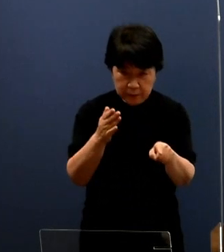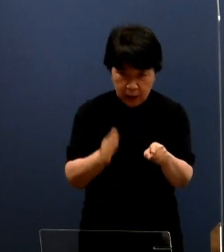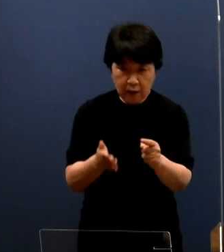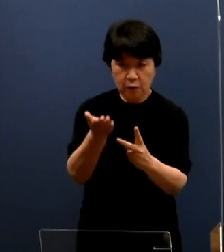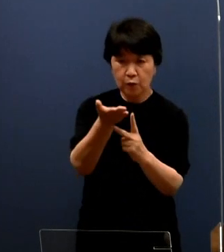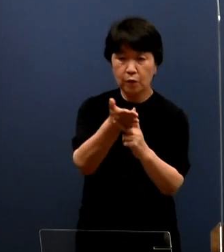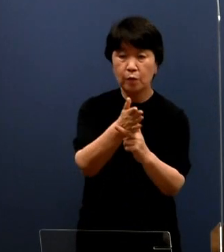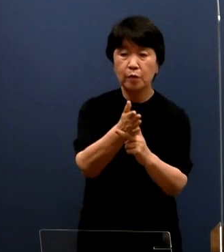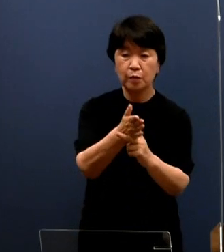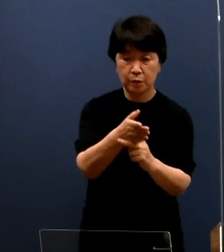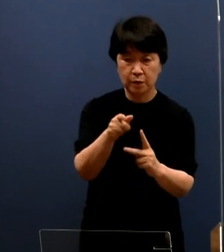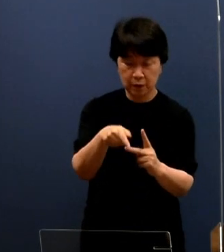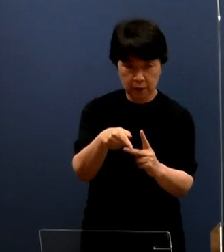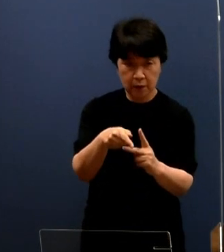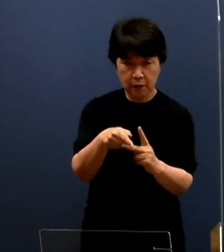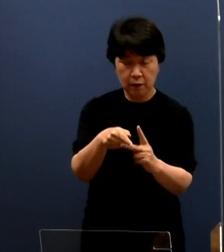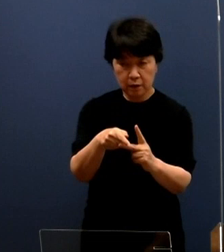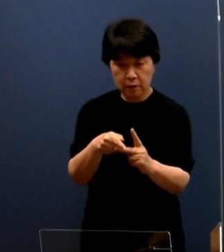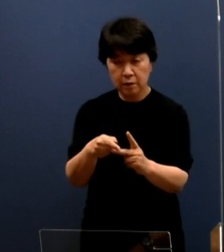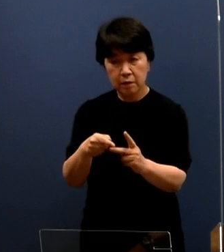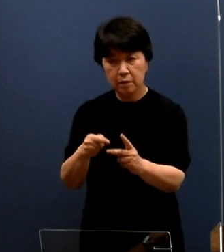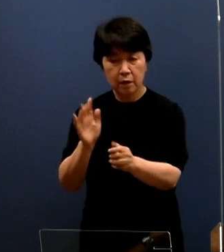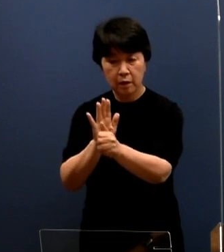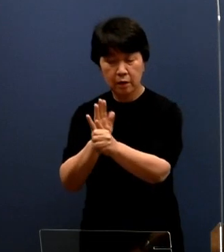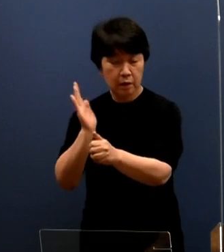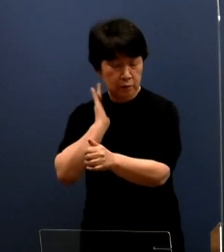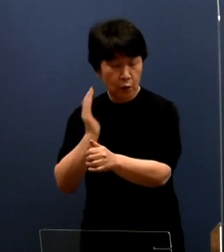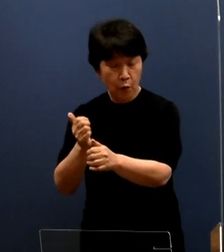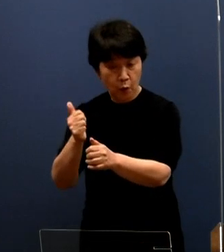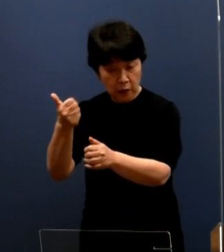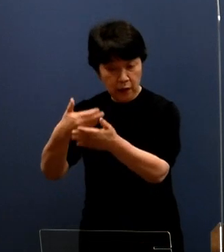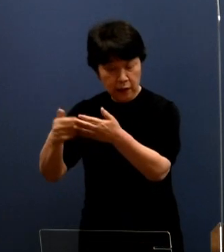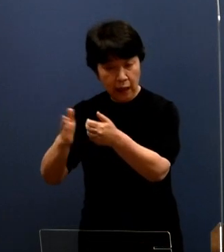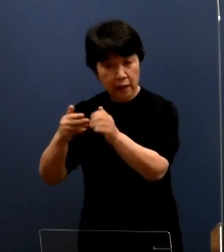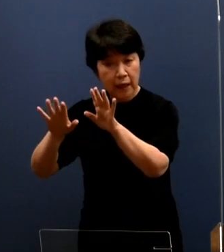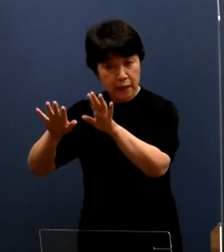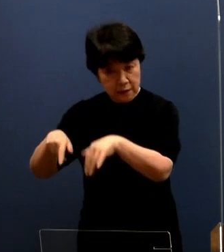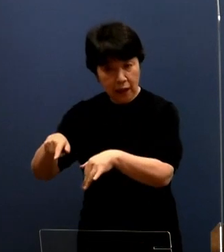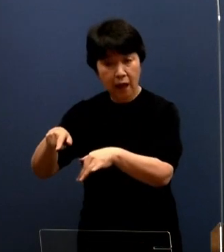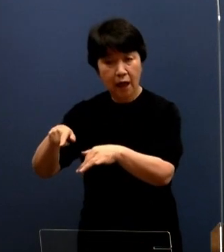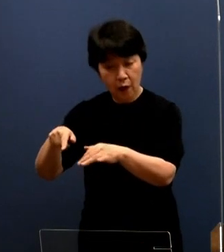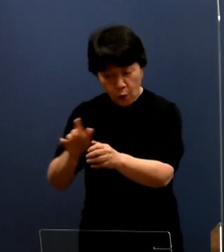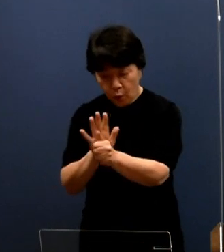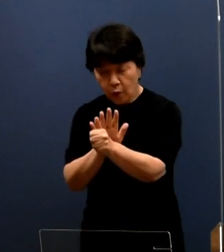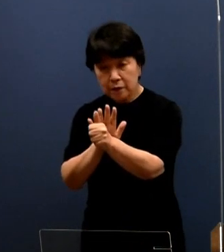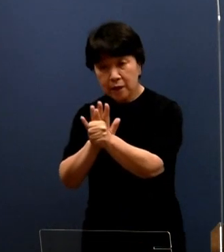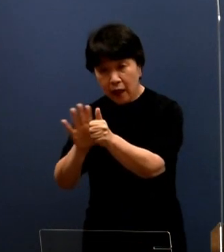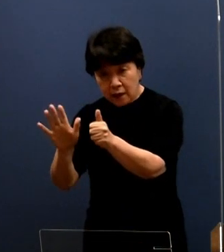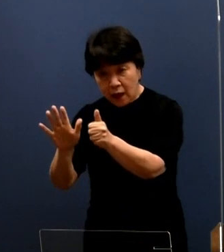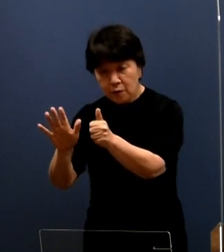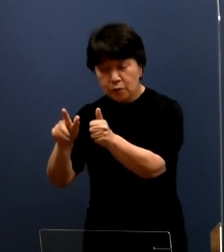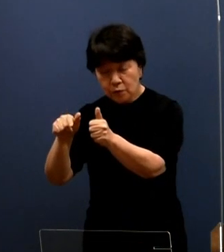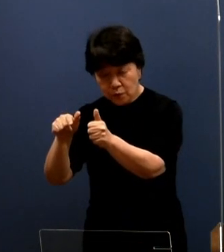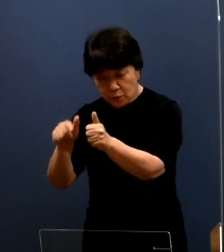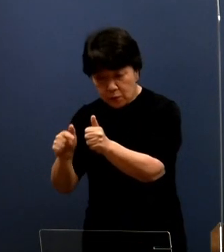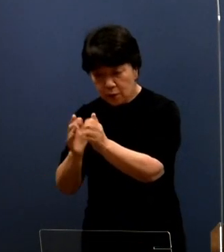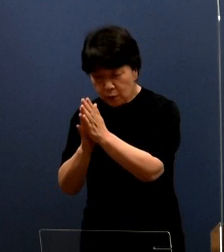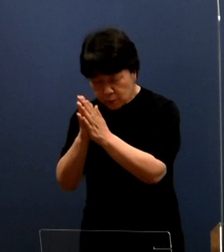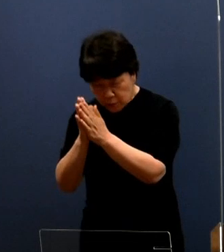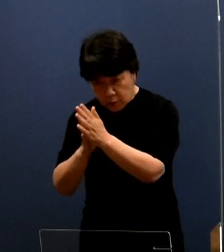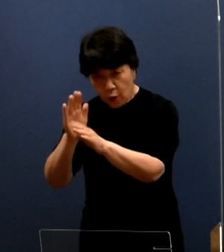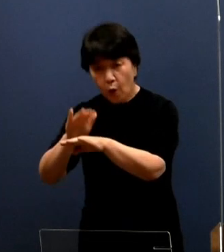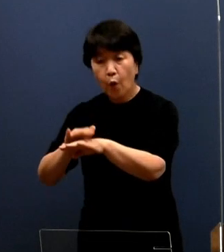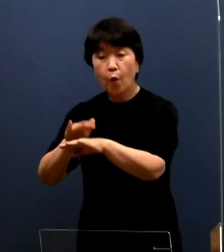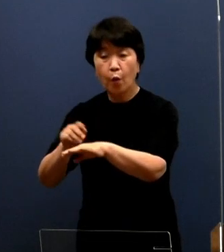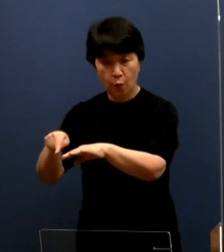理経験者を内閣葬で、少なくとも内閣葬で一定の半分だと思いますけど、まあ、公費負担して